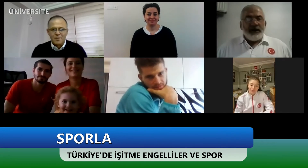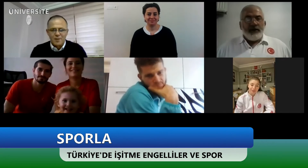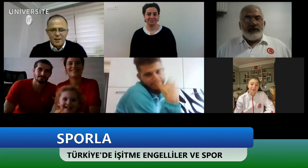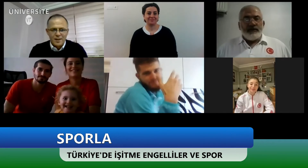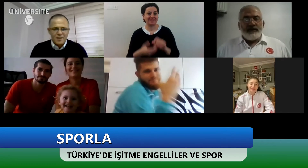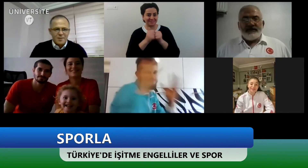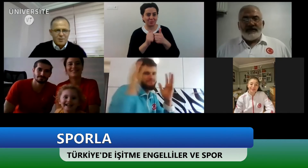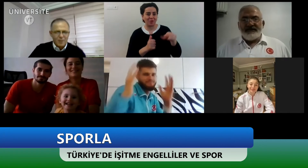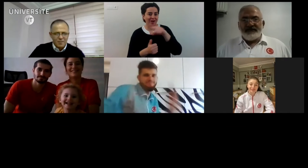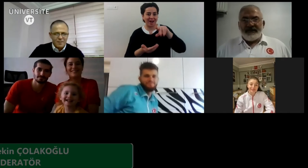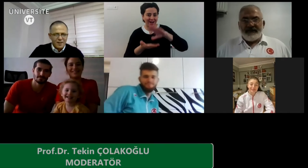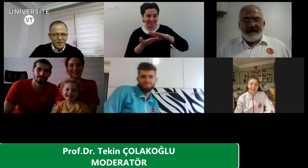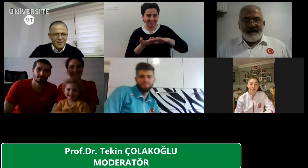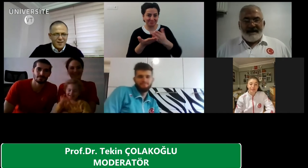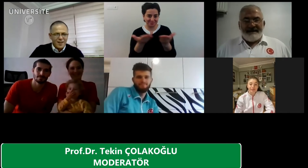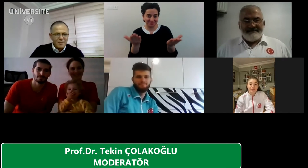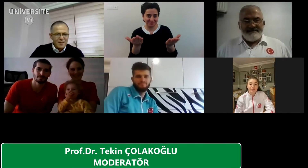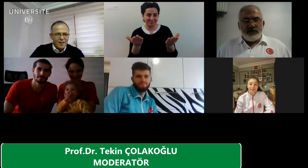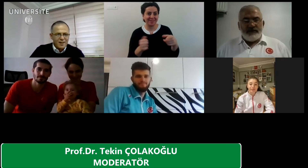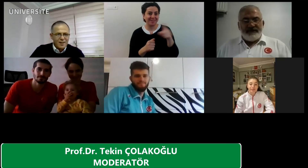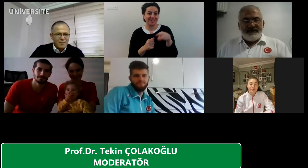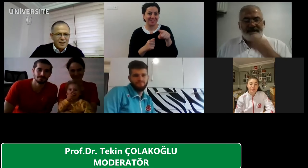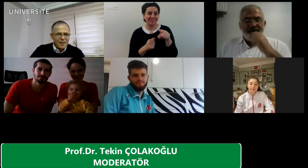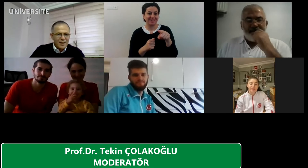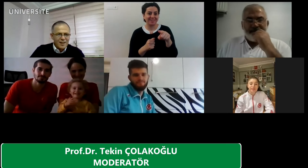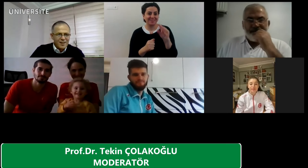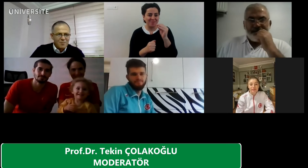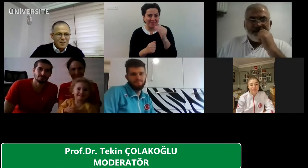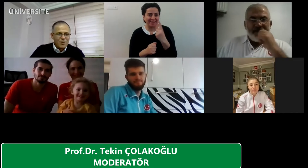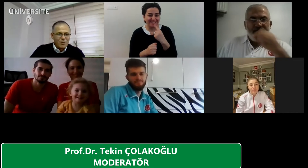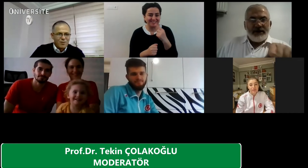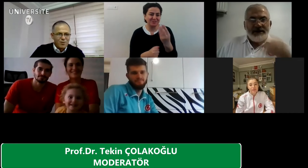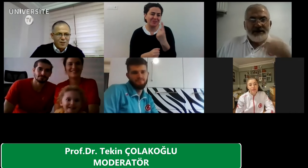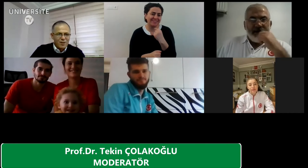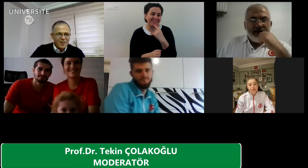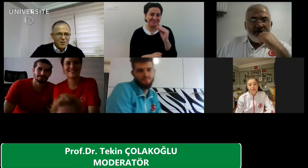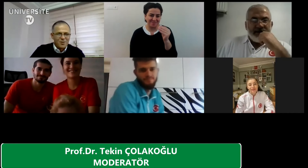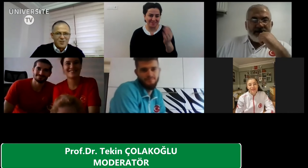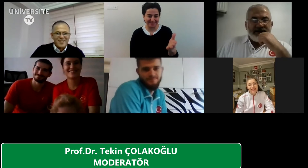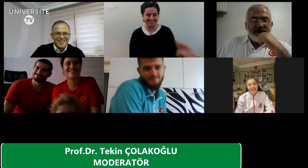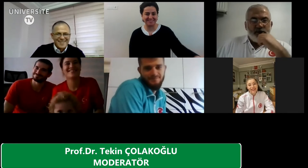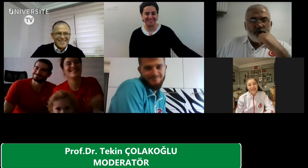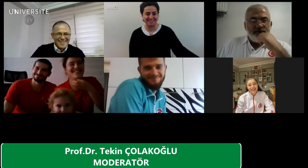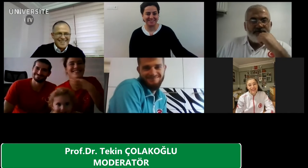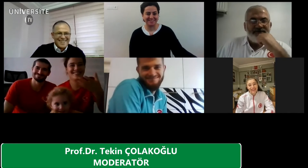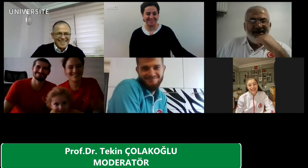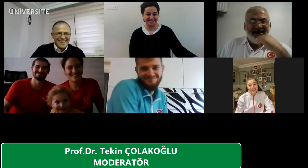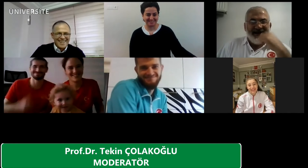Başkanım. Evet. Evet, sporcu arkadaşlarımıza dönelim. Ailemiz geldi. Minik de geldi. Minik çok keyifli. Valla geldi. Dediyseyim ben